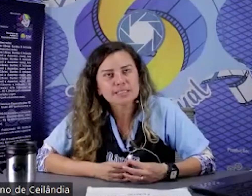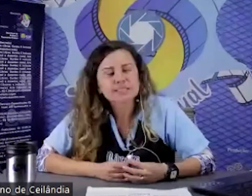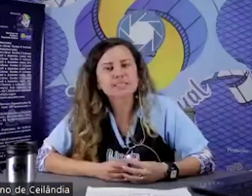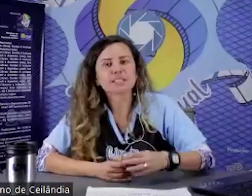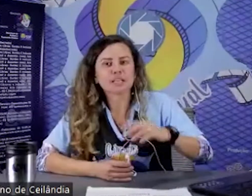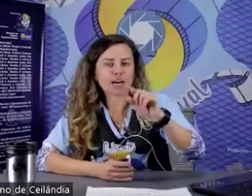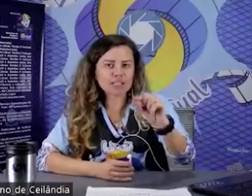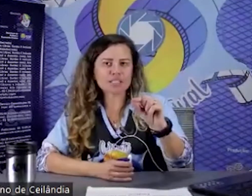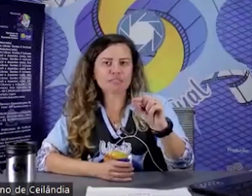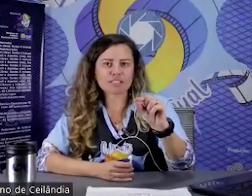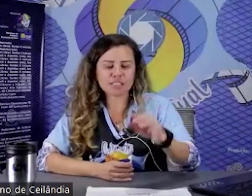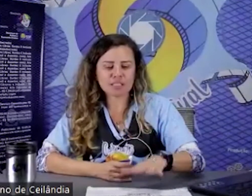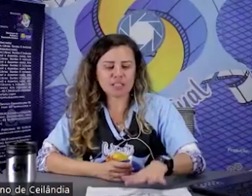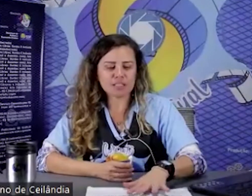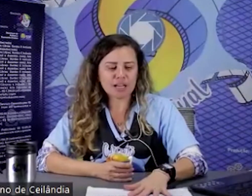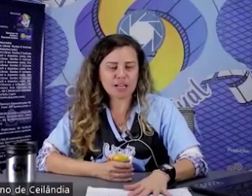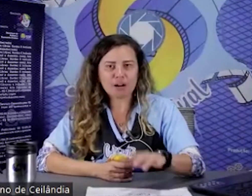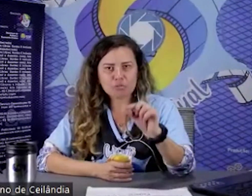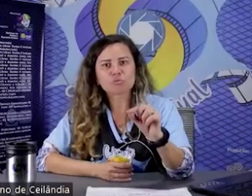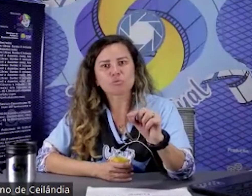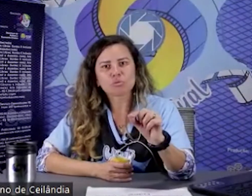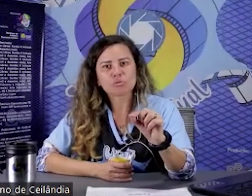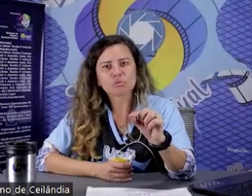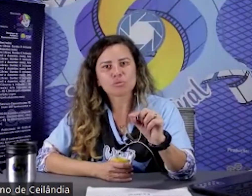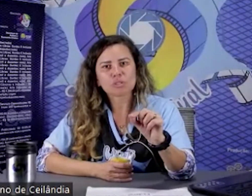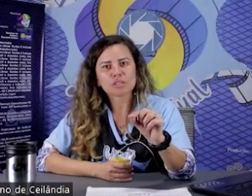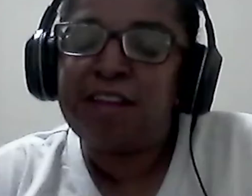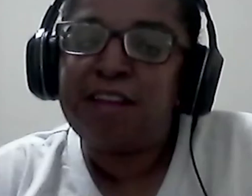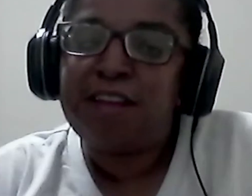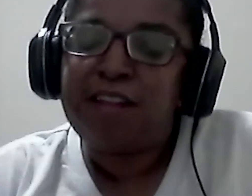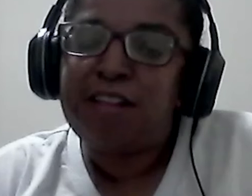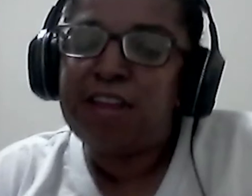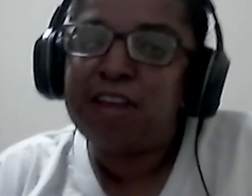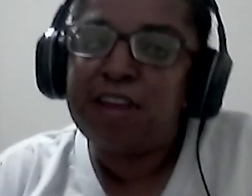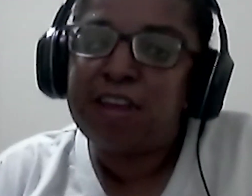2006, antes da vacina da H1, ele pegou H1